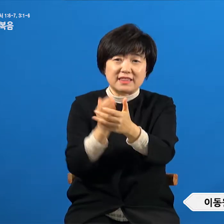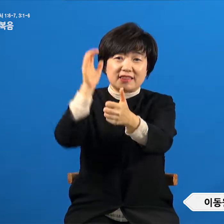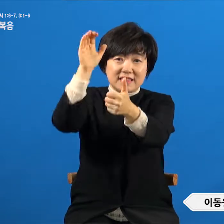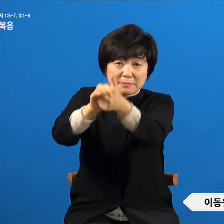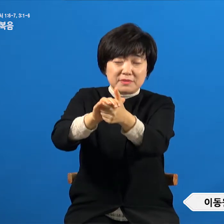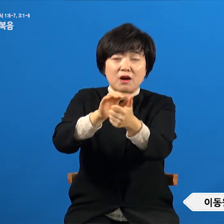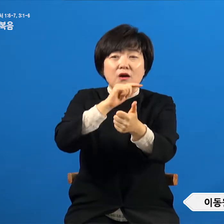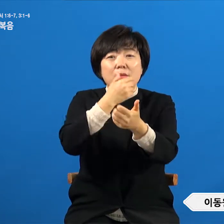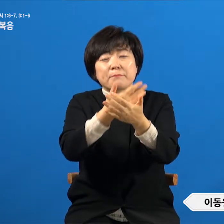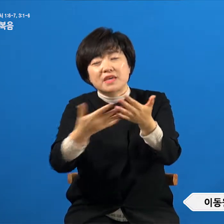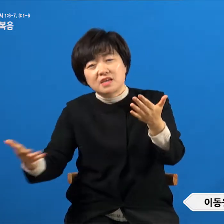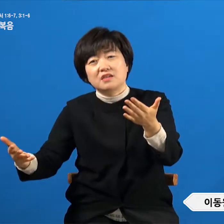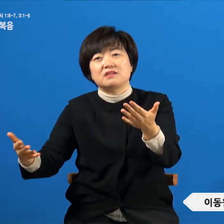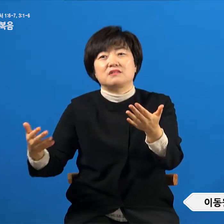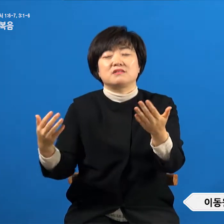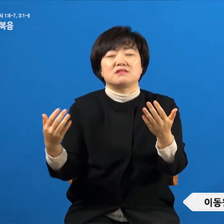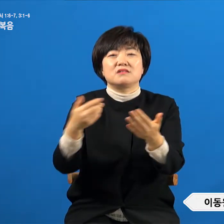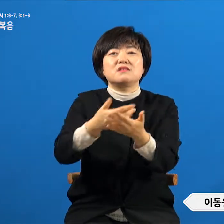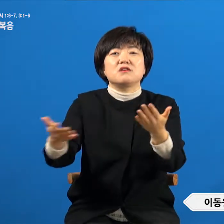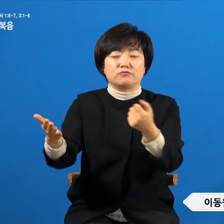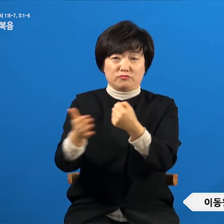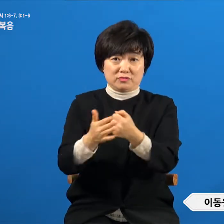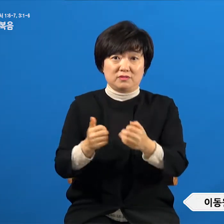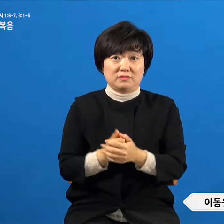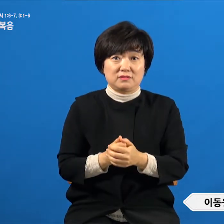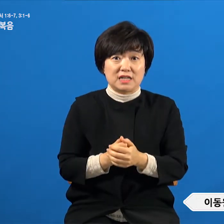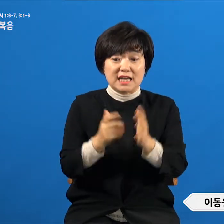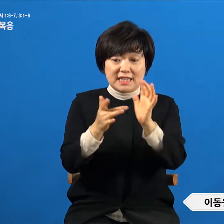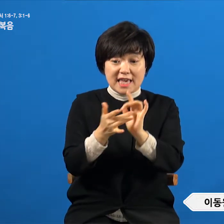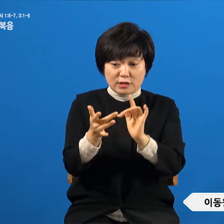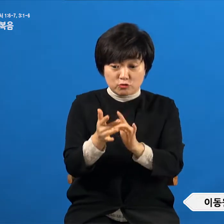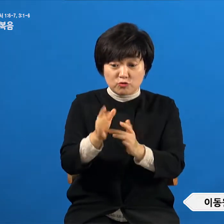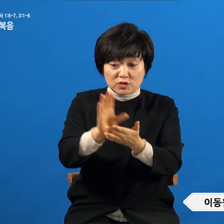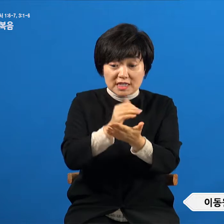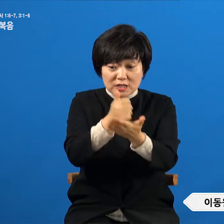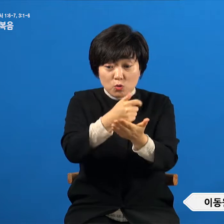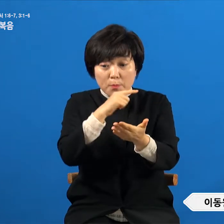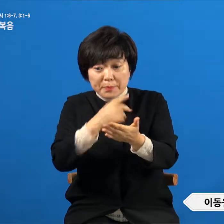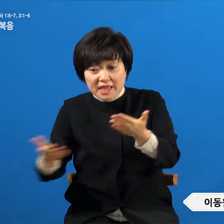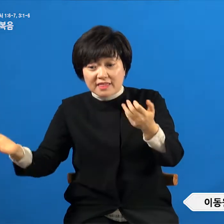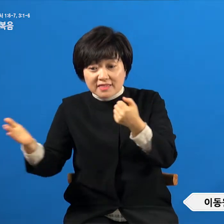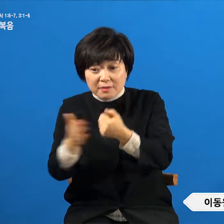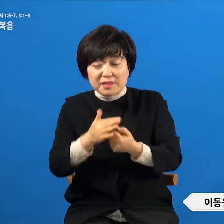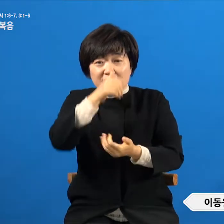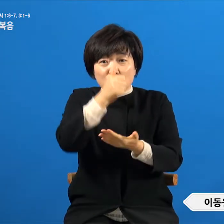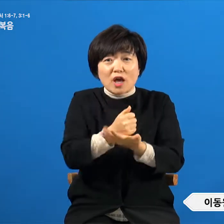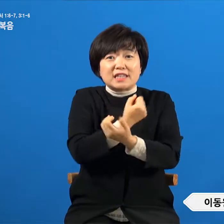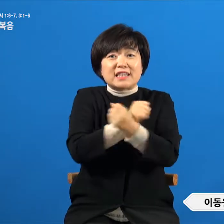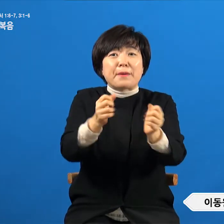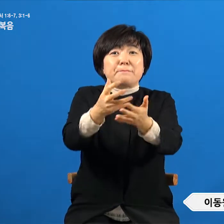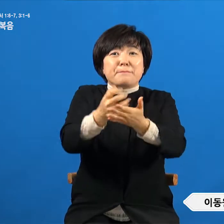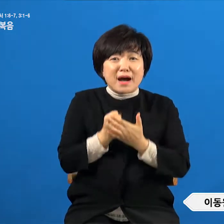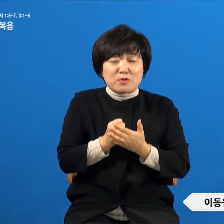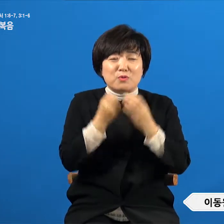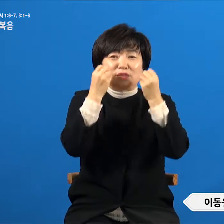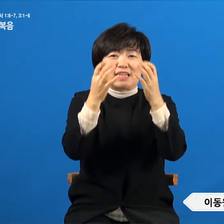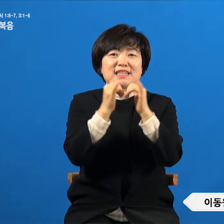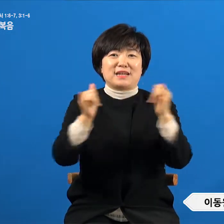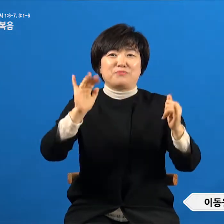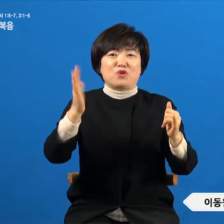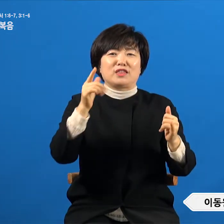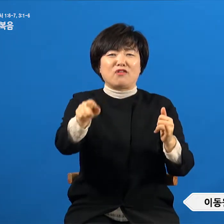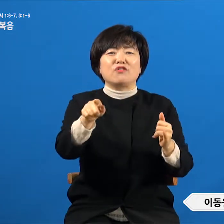흘렸다고, 그 예수를 믿음으로써만 내가 죄 사함을 받고 내가 용서받고 새로운 사람이 된다고. 이것이 복음이